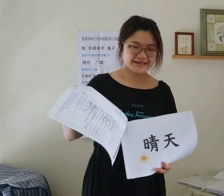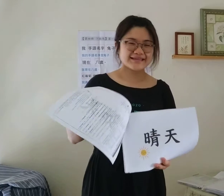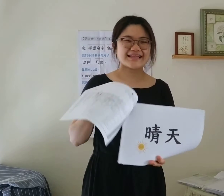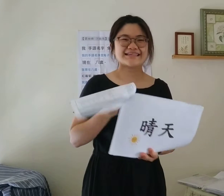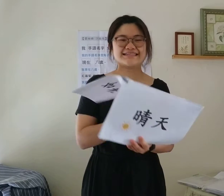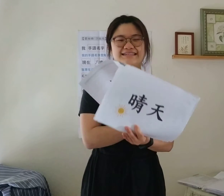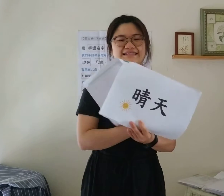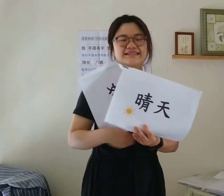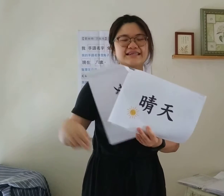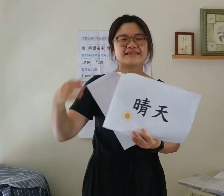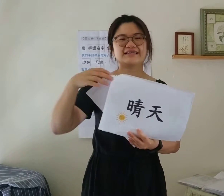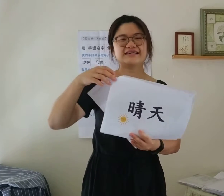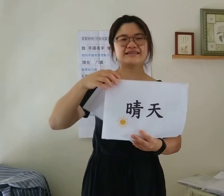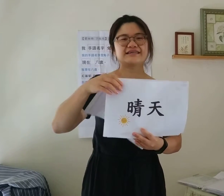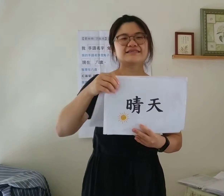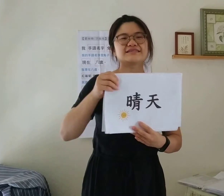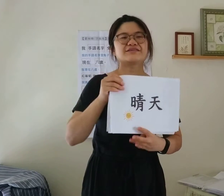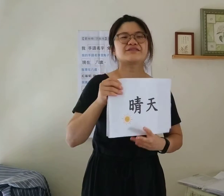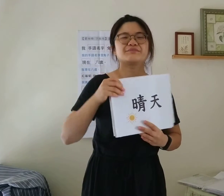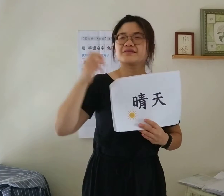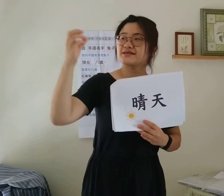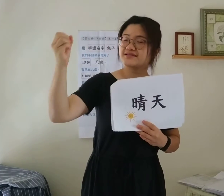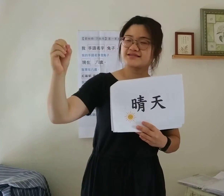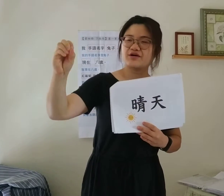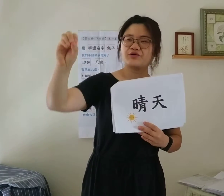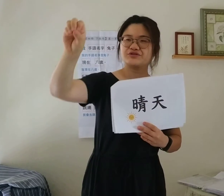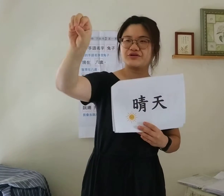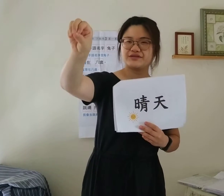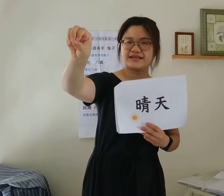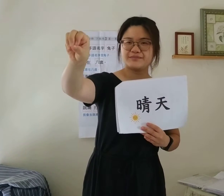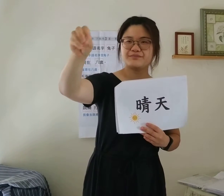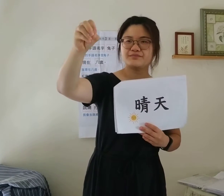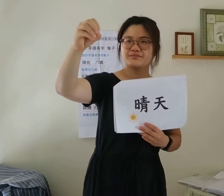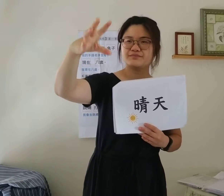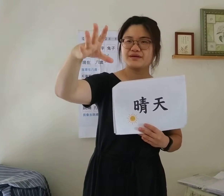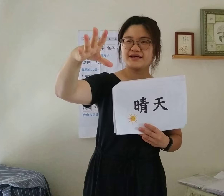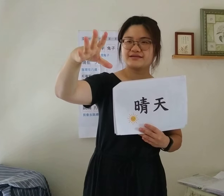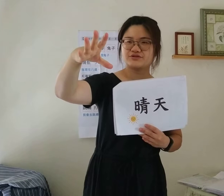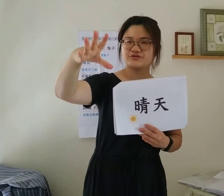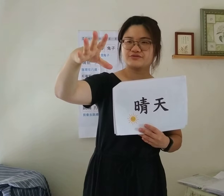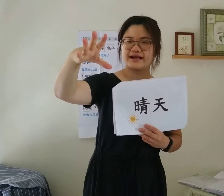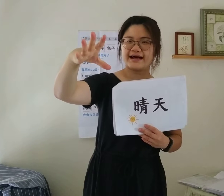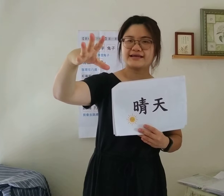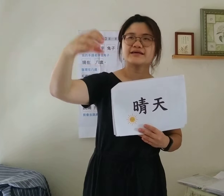那晴天呢，借用你们的手从零变出来，